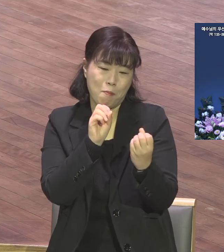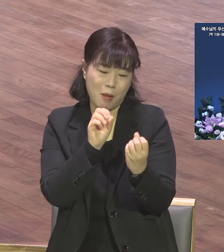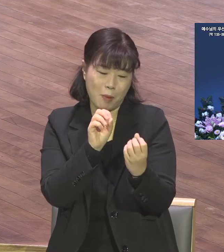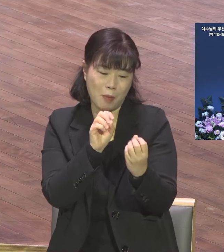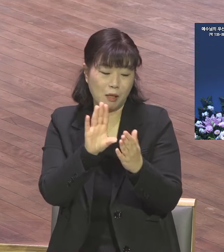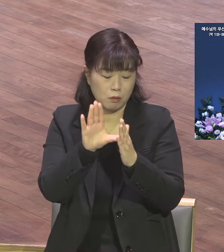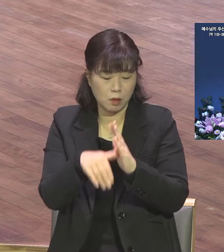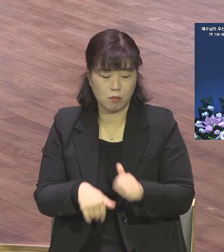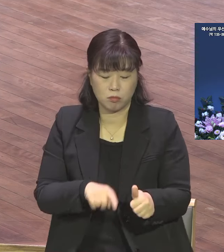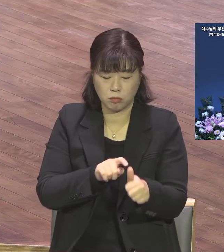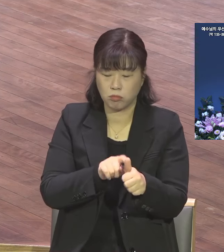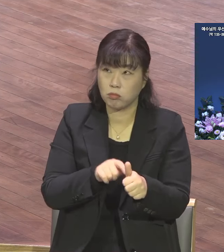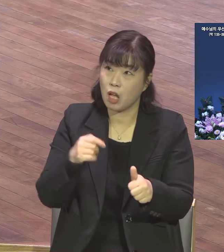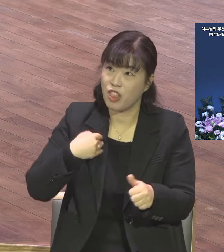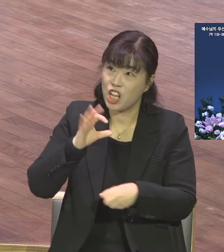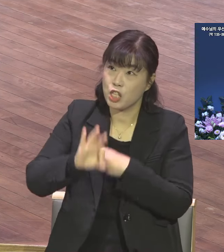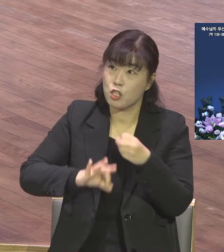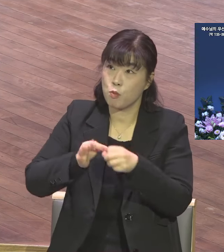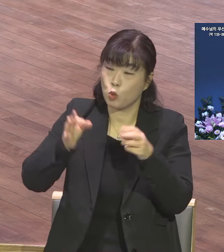들어갔대요. 10시간,